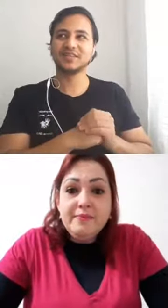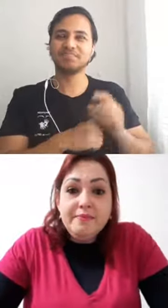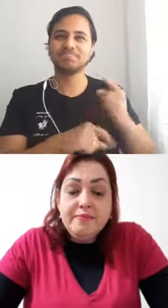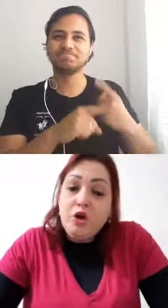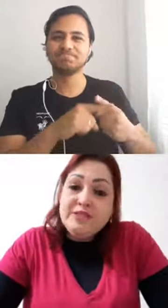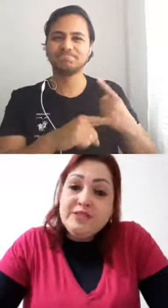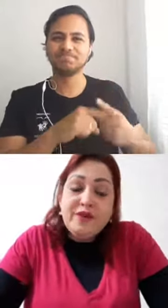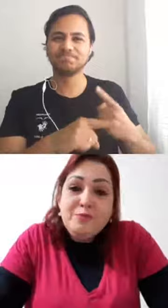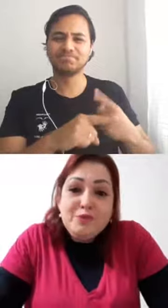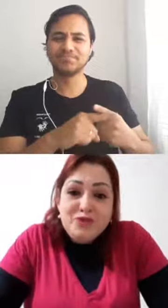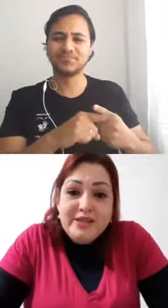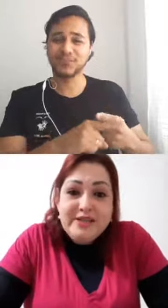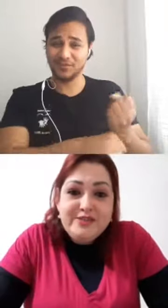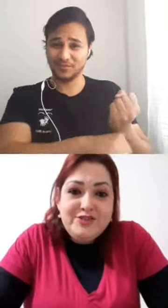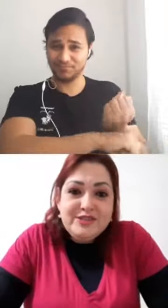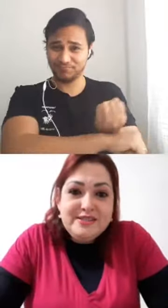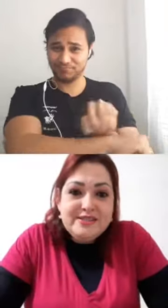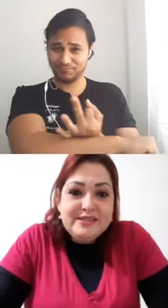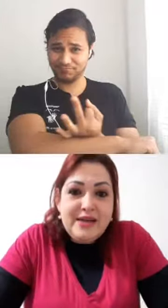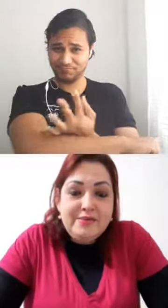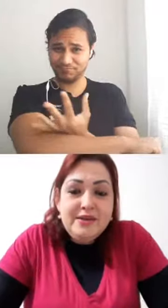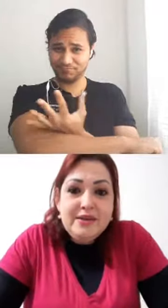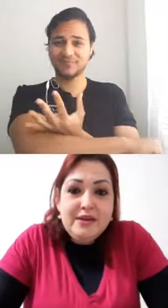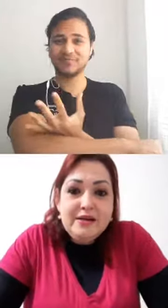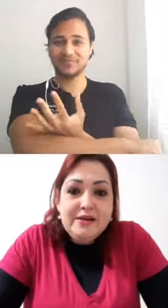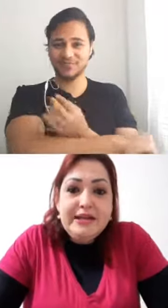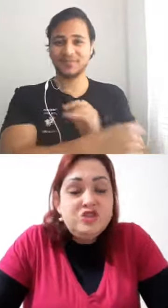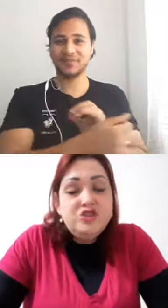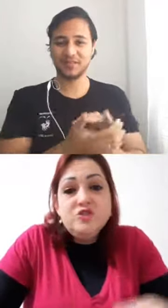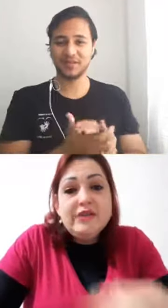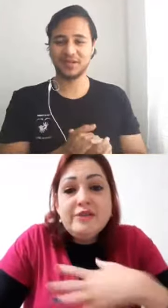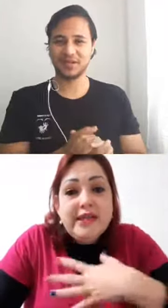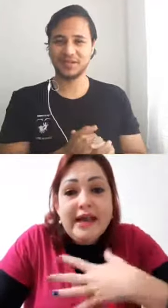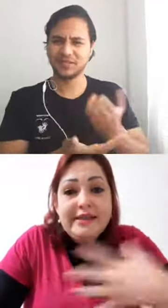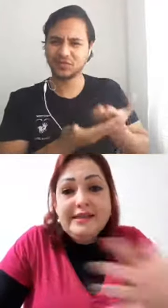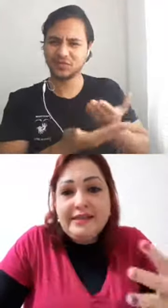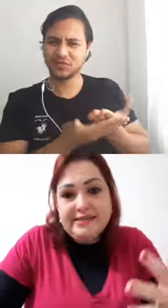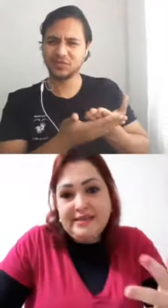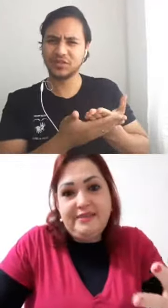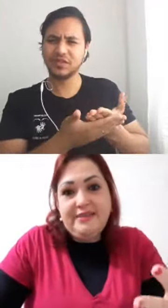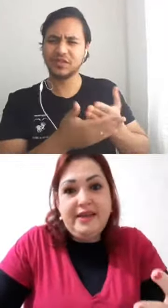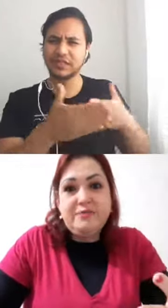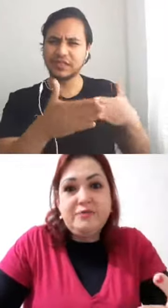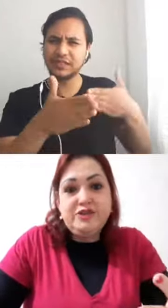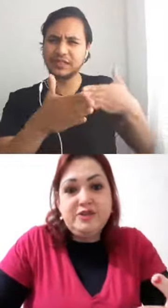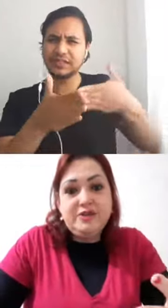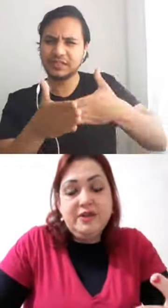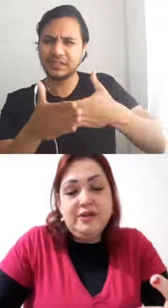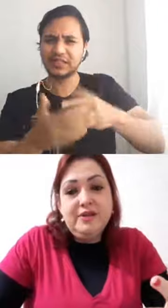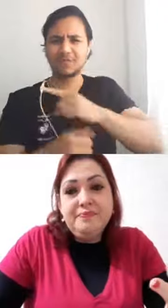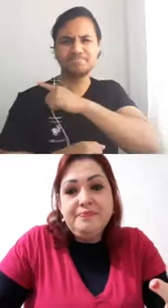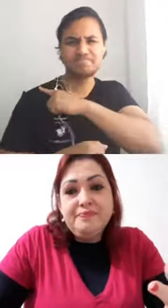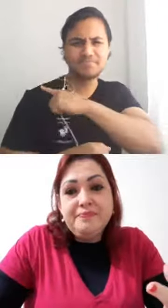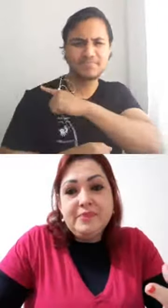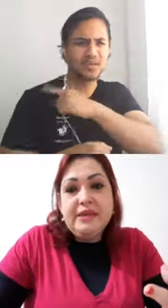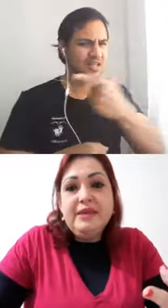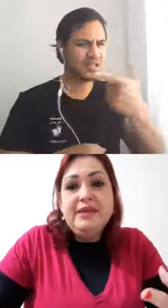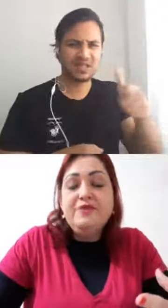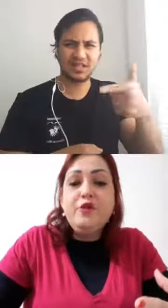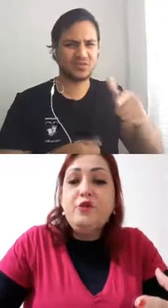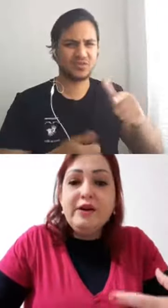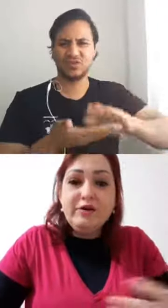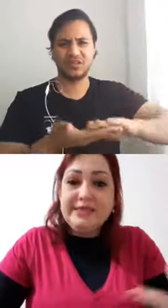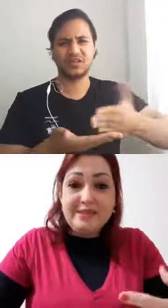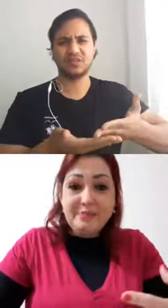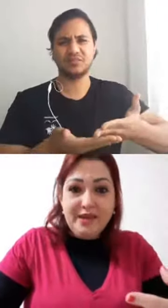porque, nossa, foi emocionante, assim, sabe? Ele tinha estudado até a lista em intérprete. E